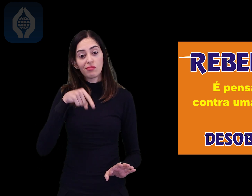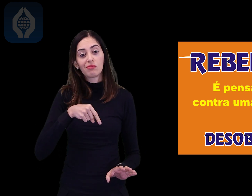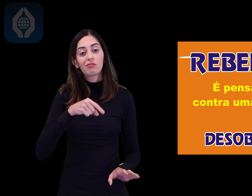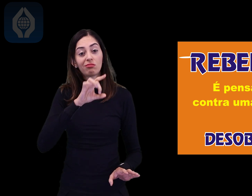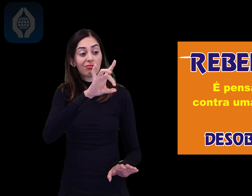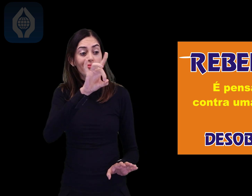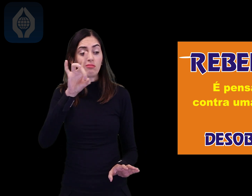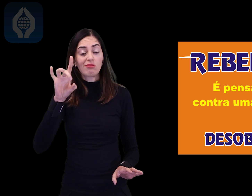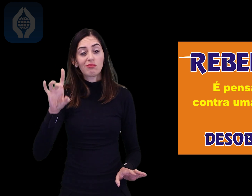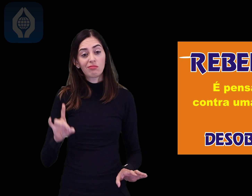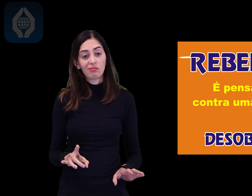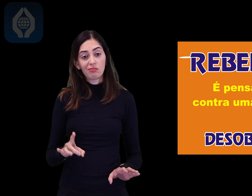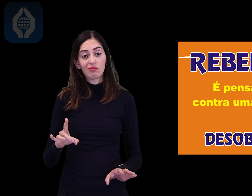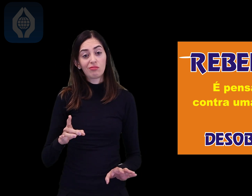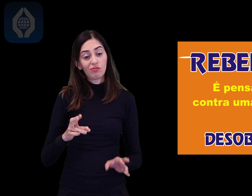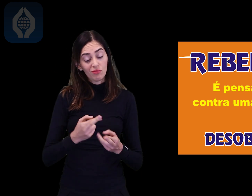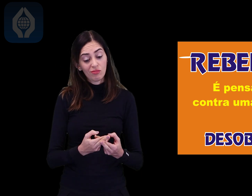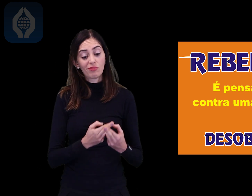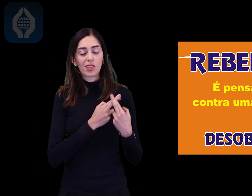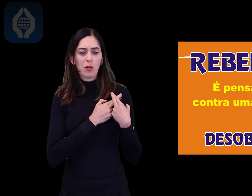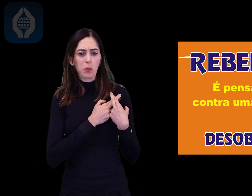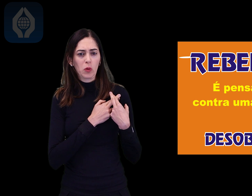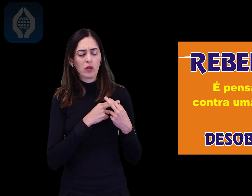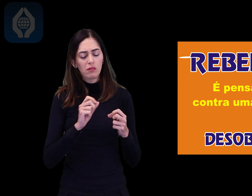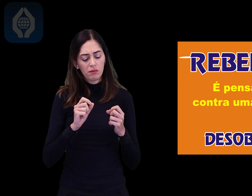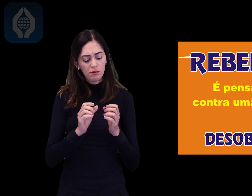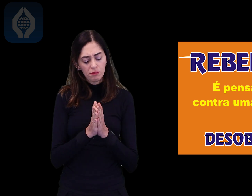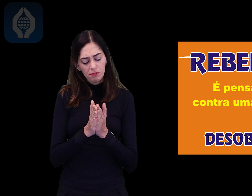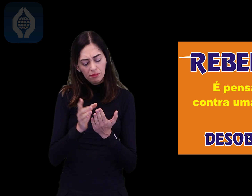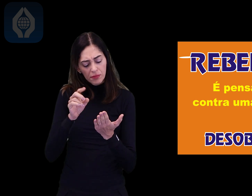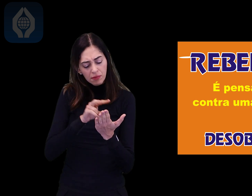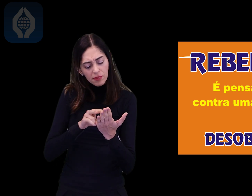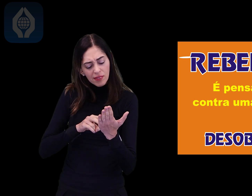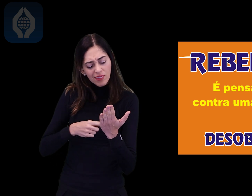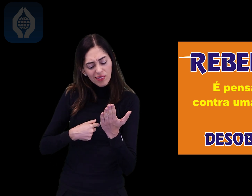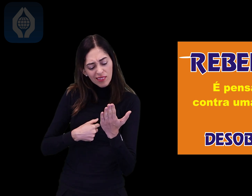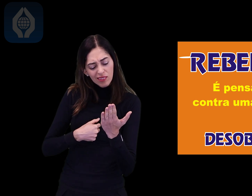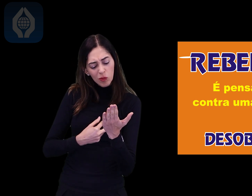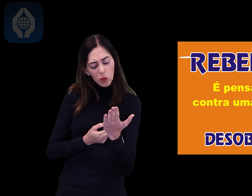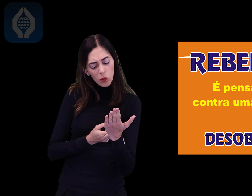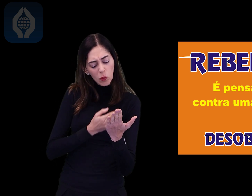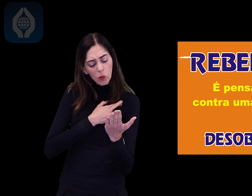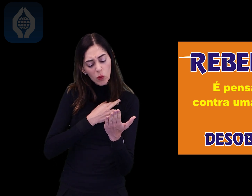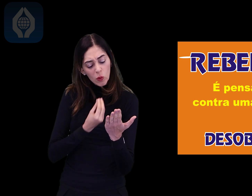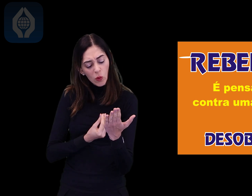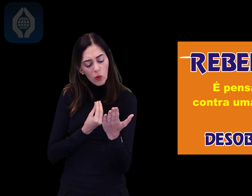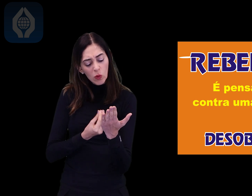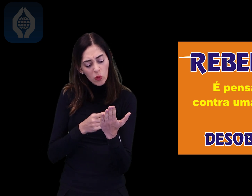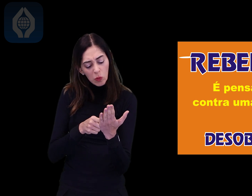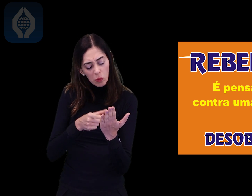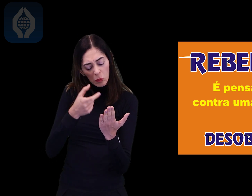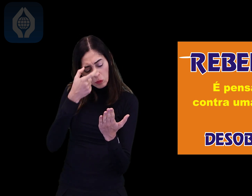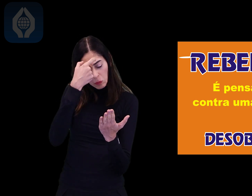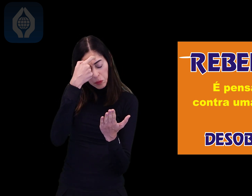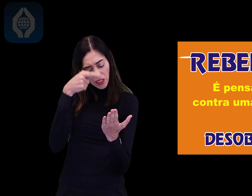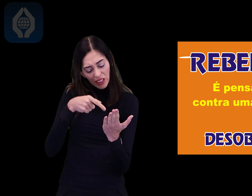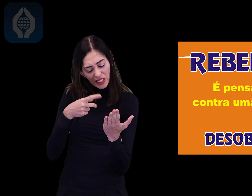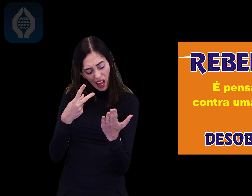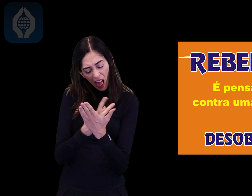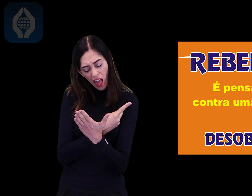mesmos: como essa passagem se aplica a mim? Será que eu penso dessa maneira? Será que pratico algumas dessas coisas